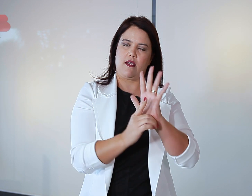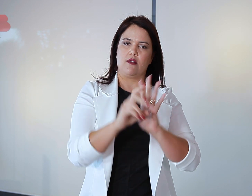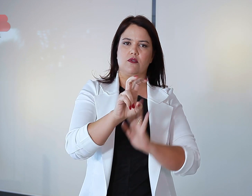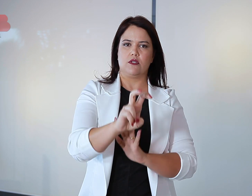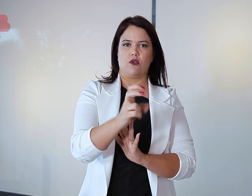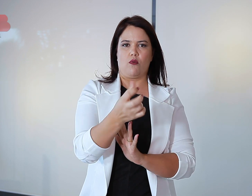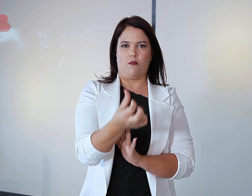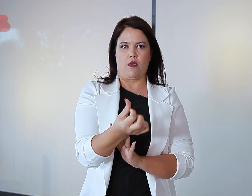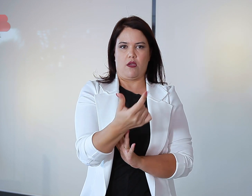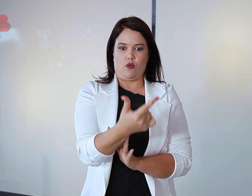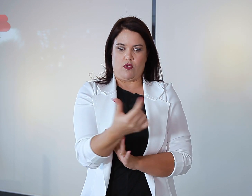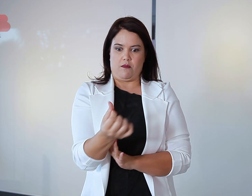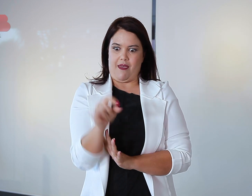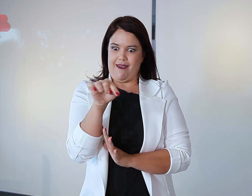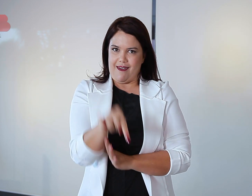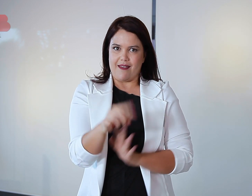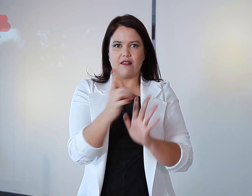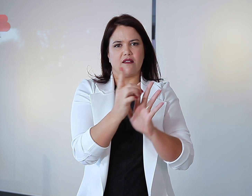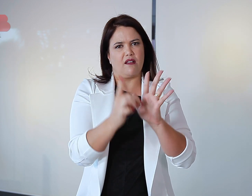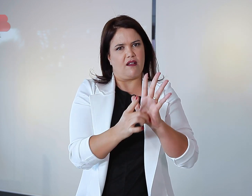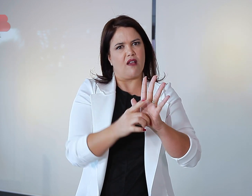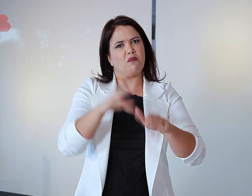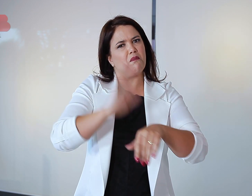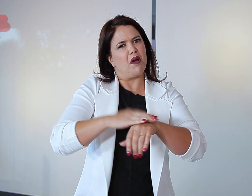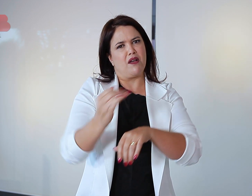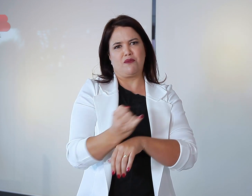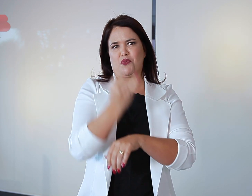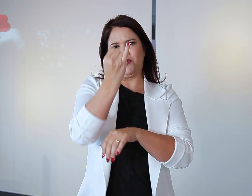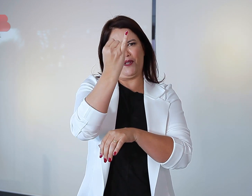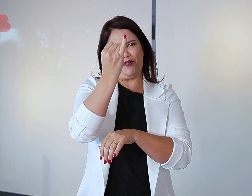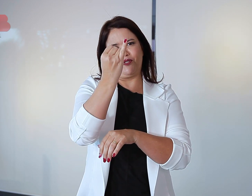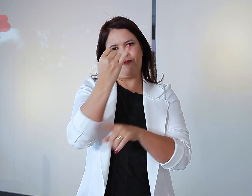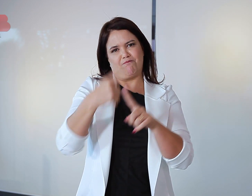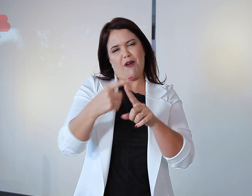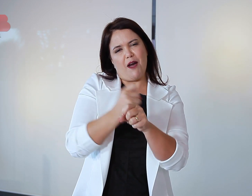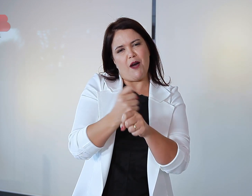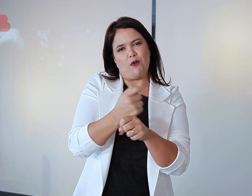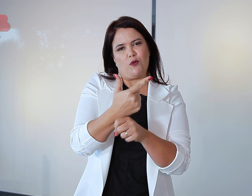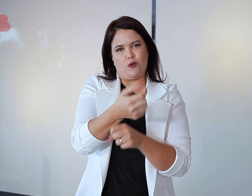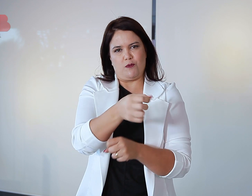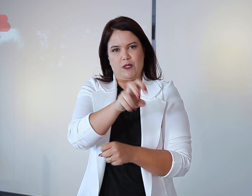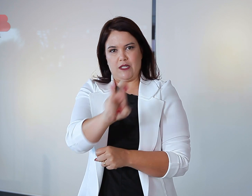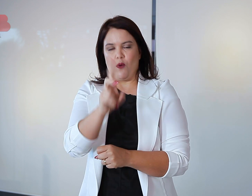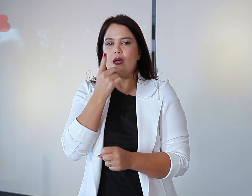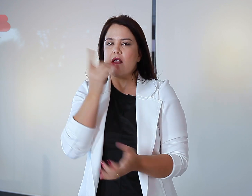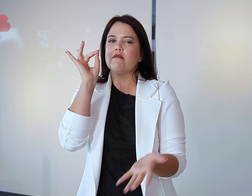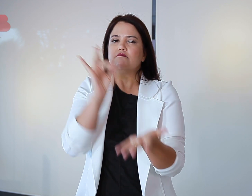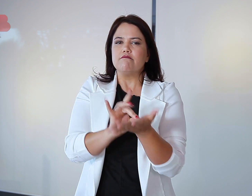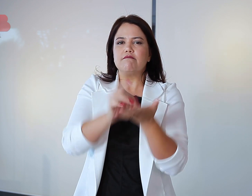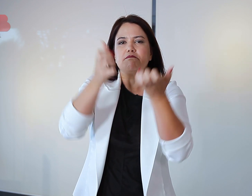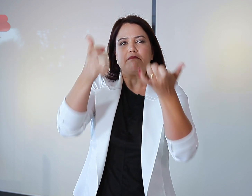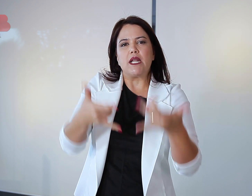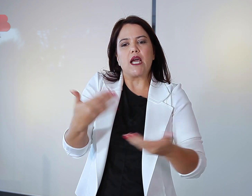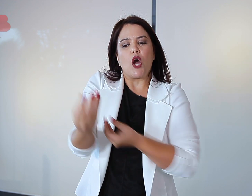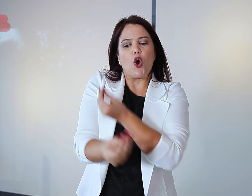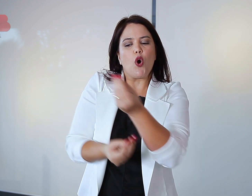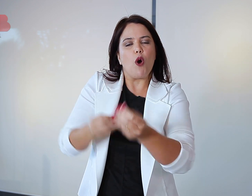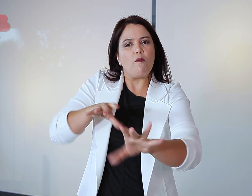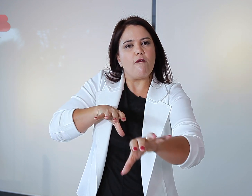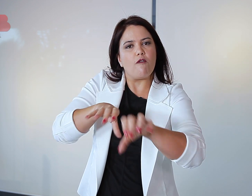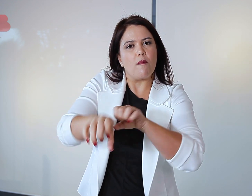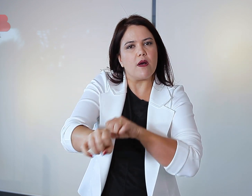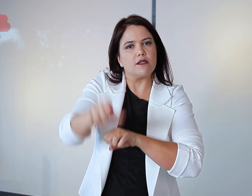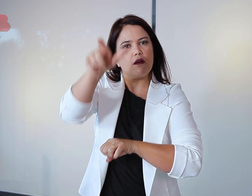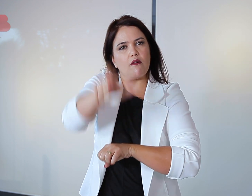2005, nós temos o decreto 5626, no qual traz informações quanto às formações